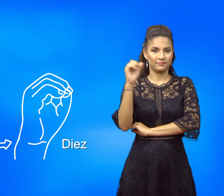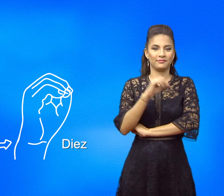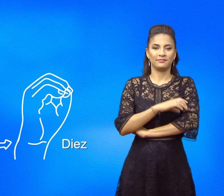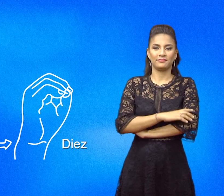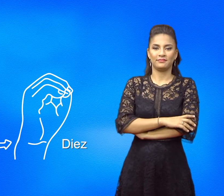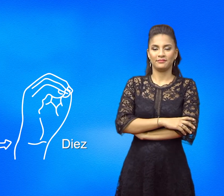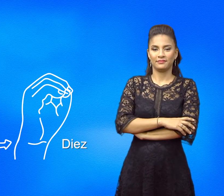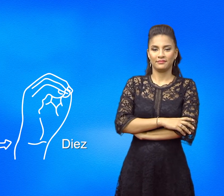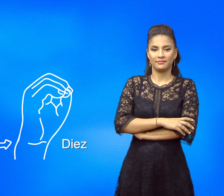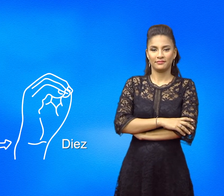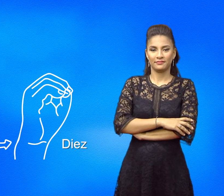10